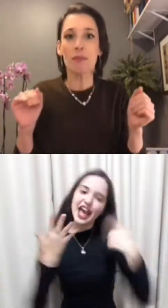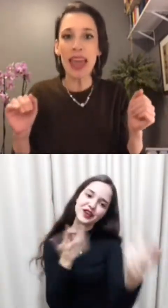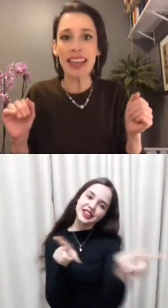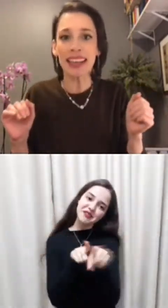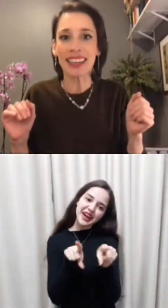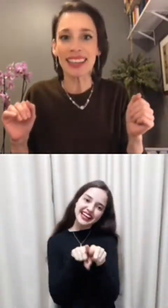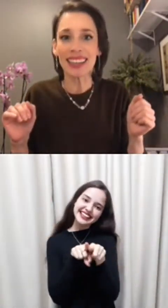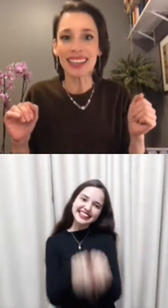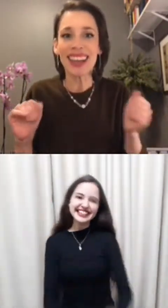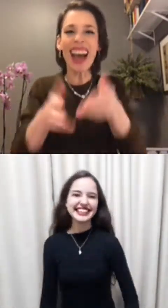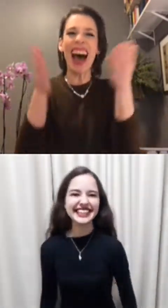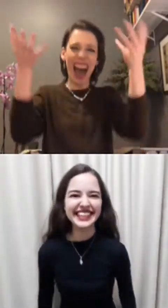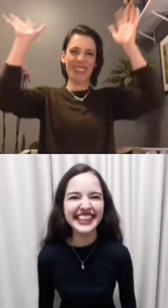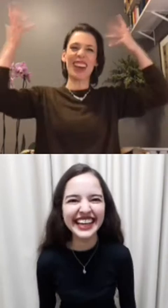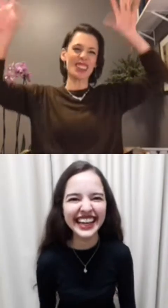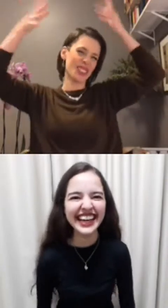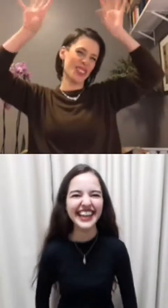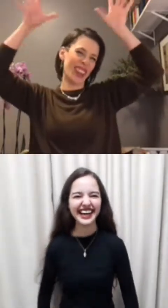também? Eu também.